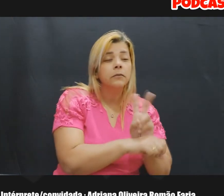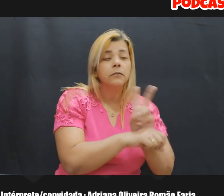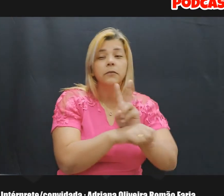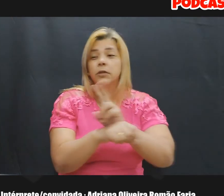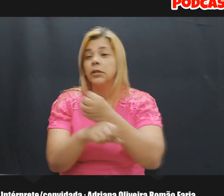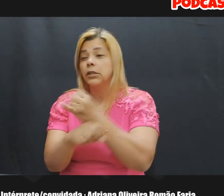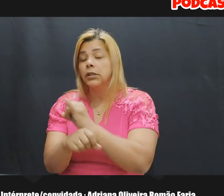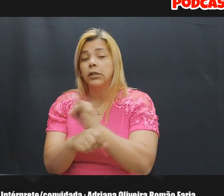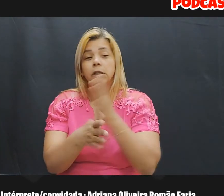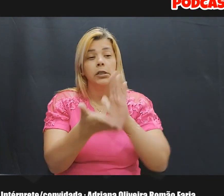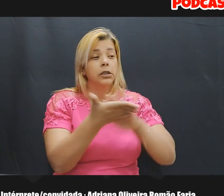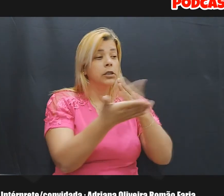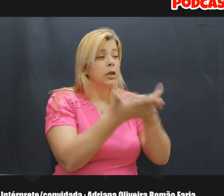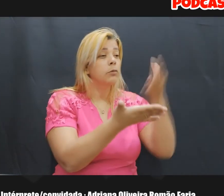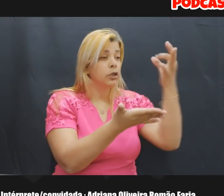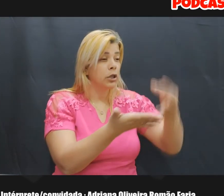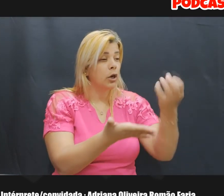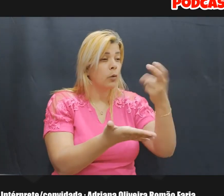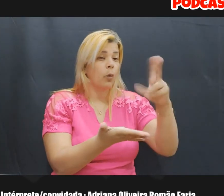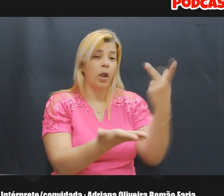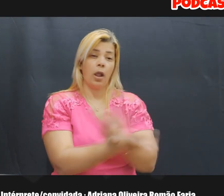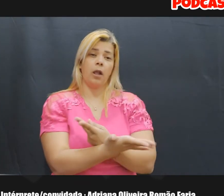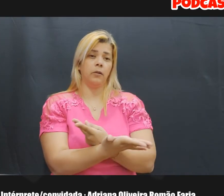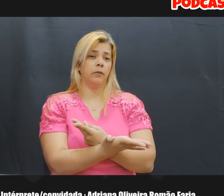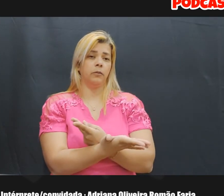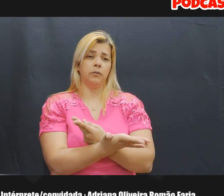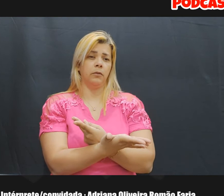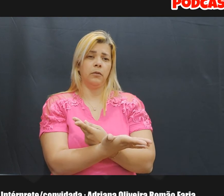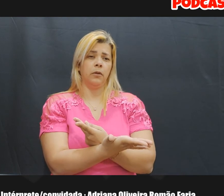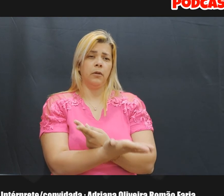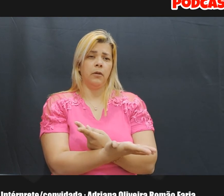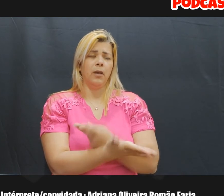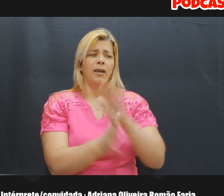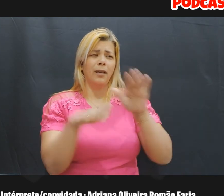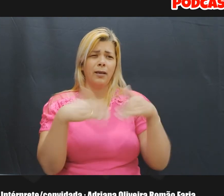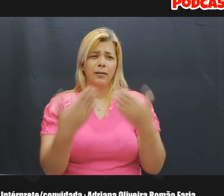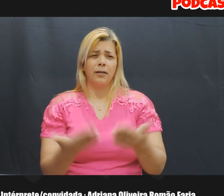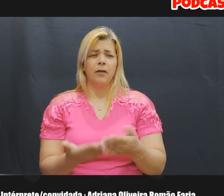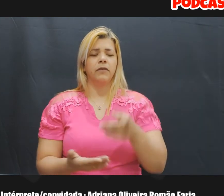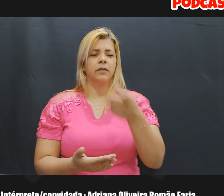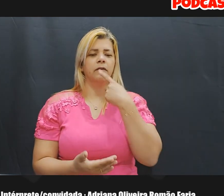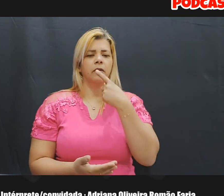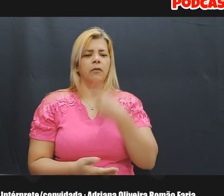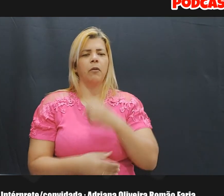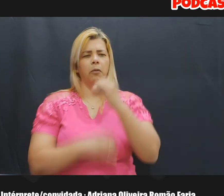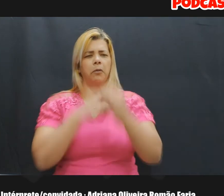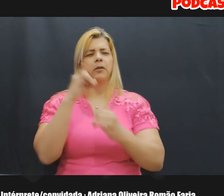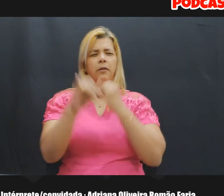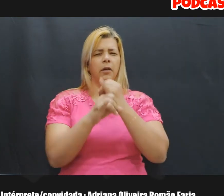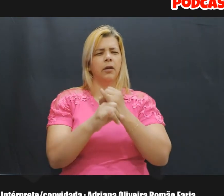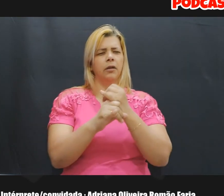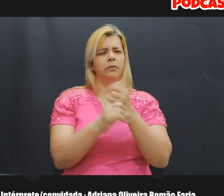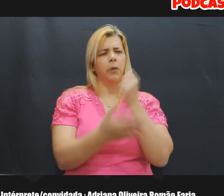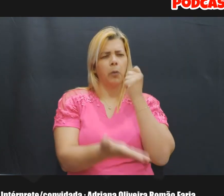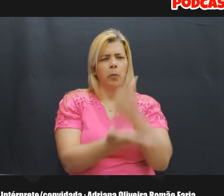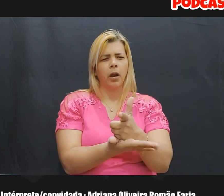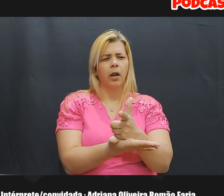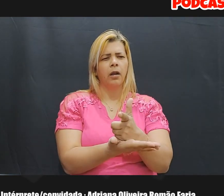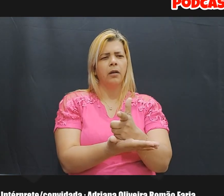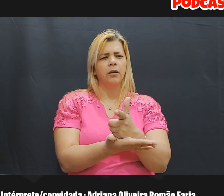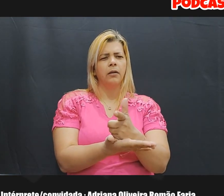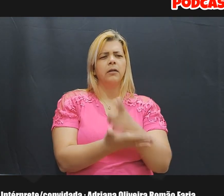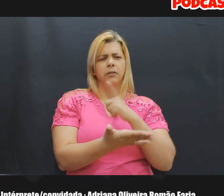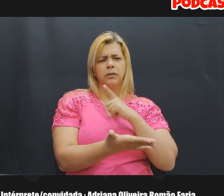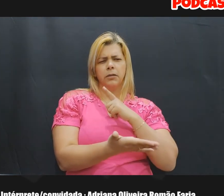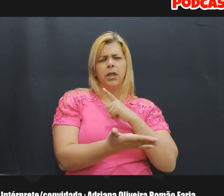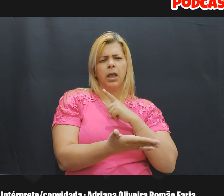fiscalização correta mesmo. Você falou sobre sites de compra. Às vezes tem